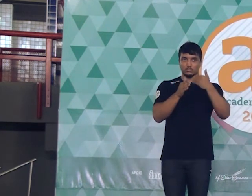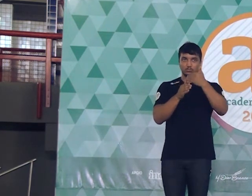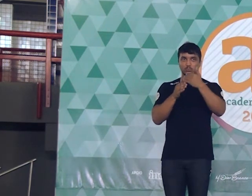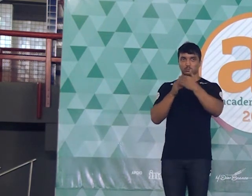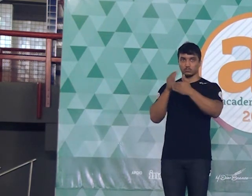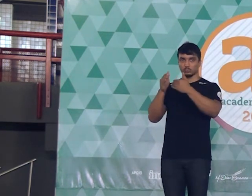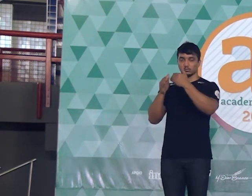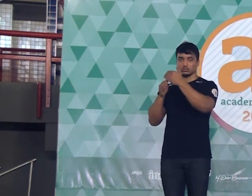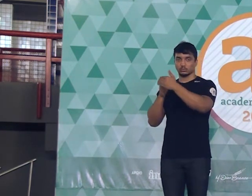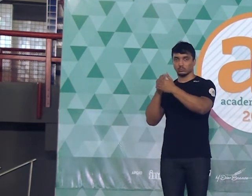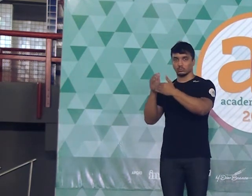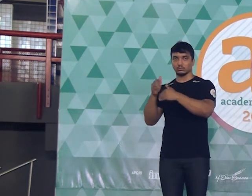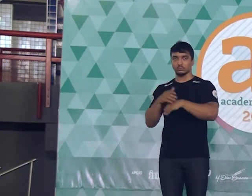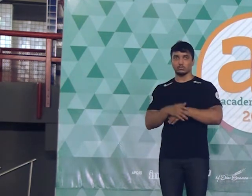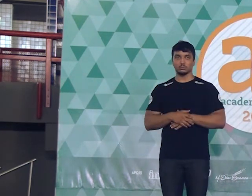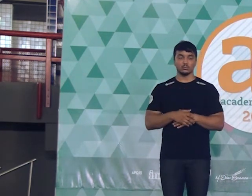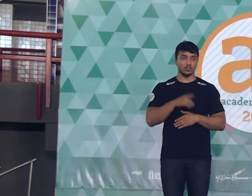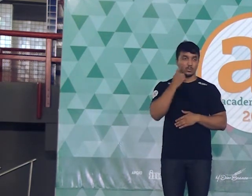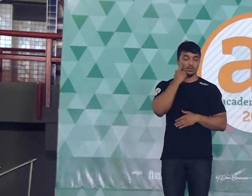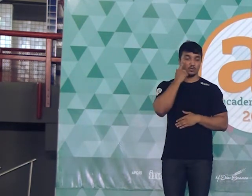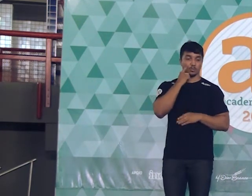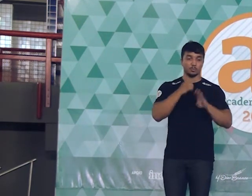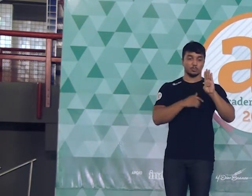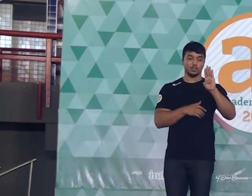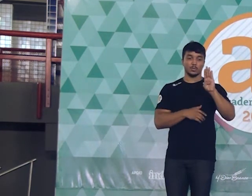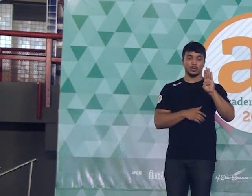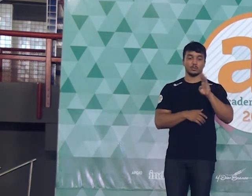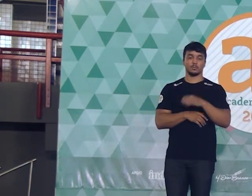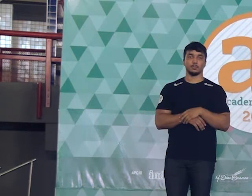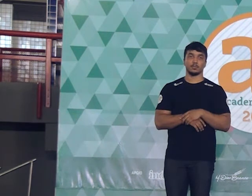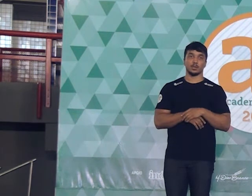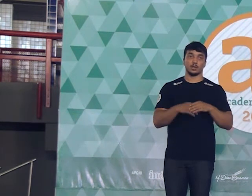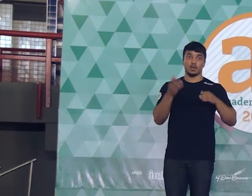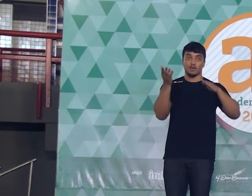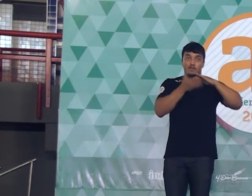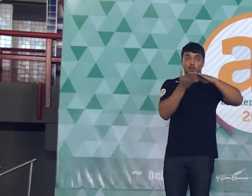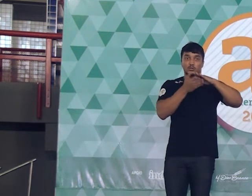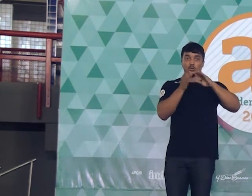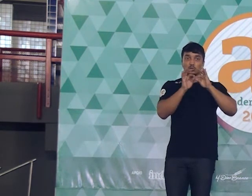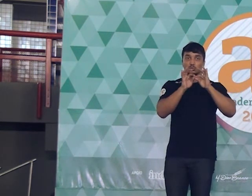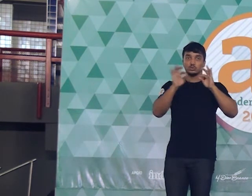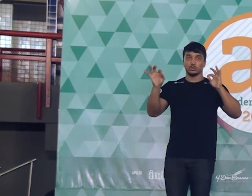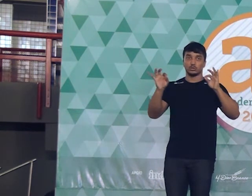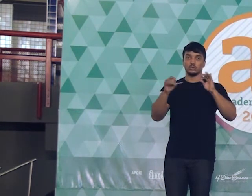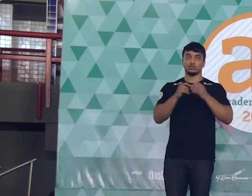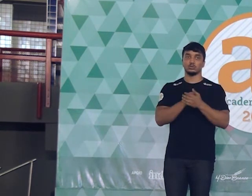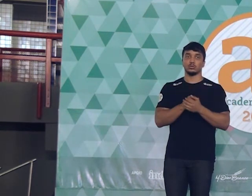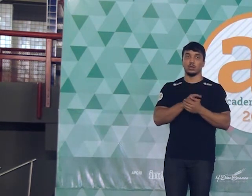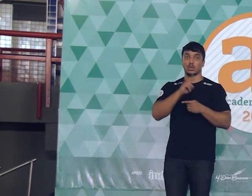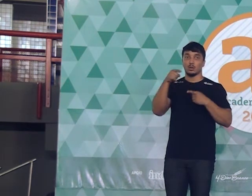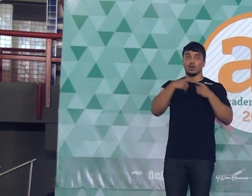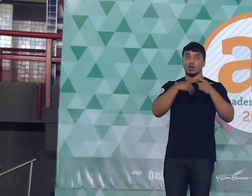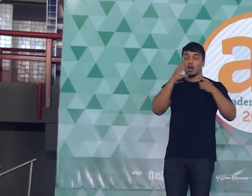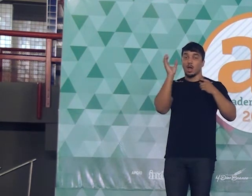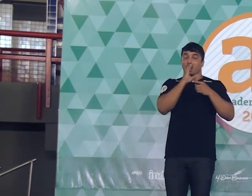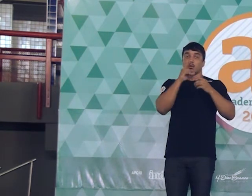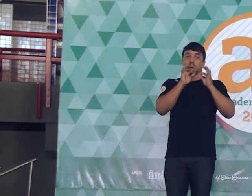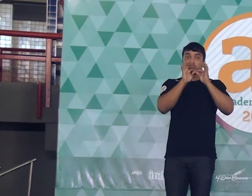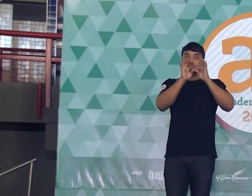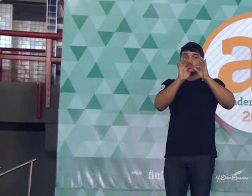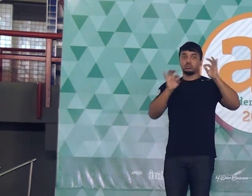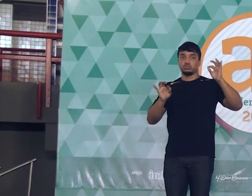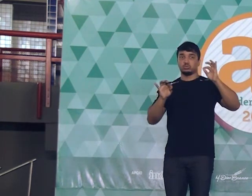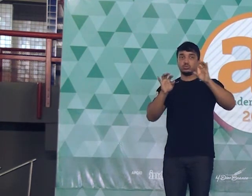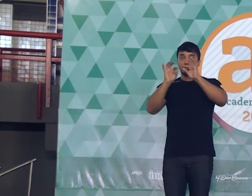Gradativamente, perfeito. Olha, por favor, esse item B. Ele está com a velocidade constante e, de repente, a velocidade